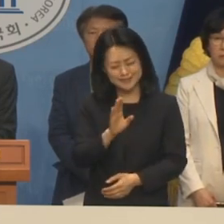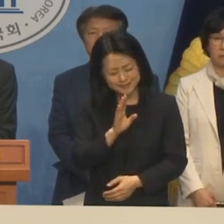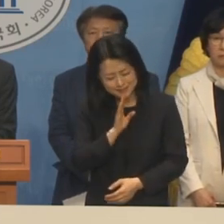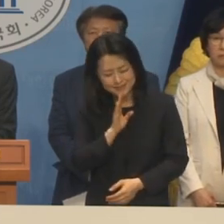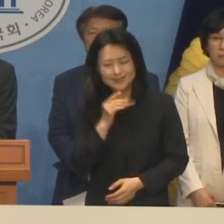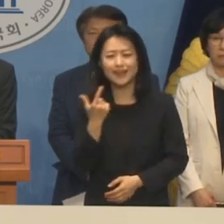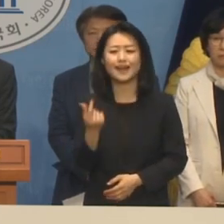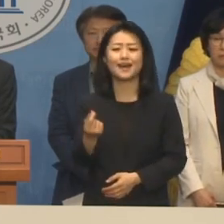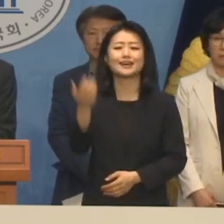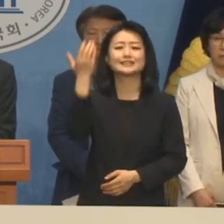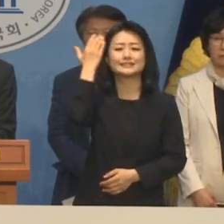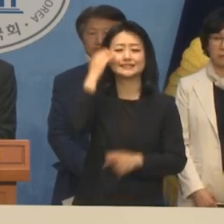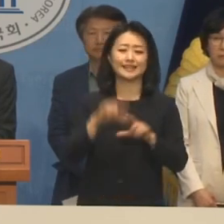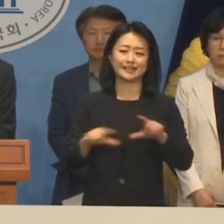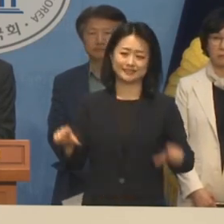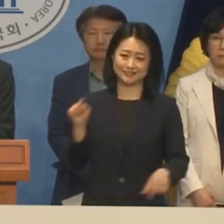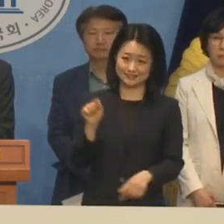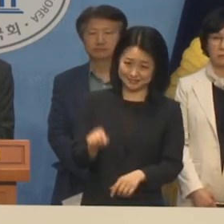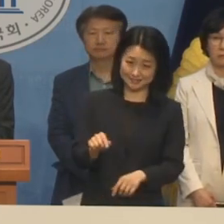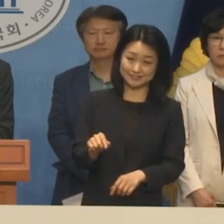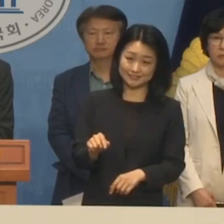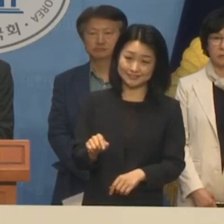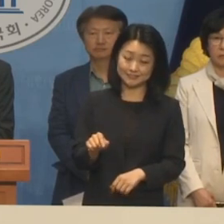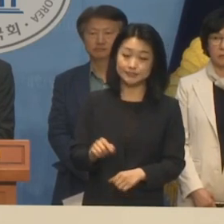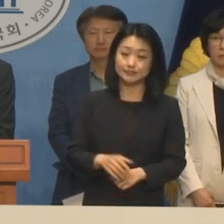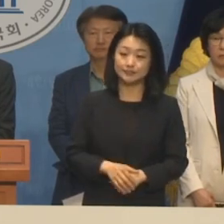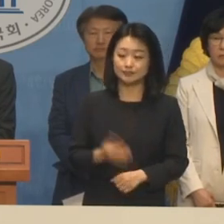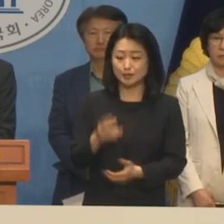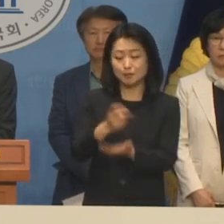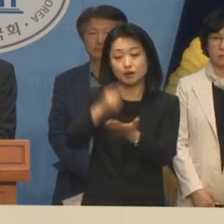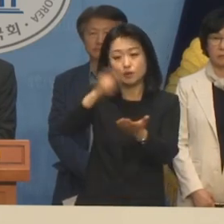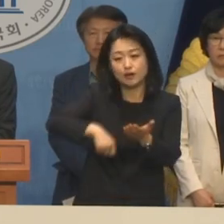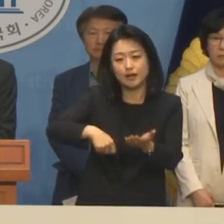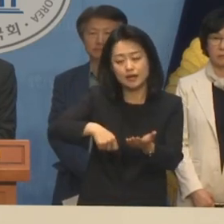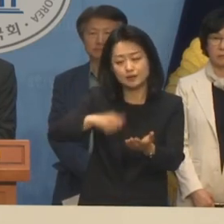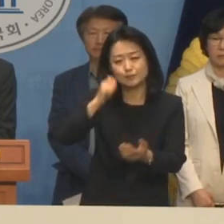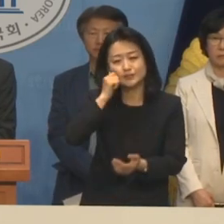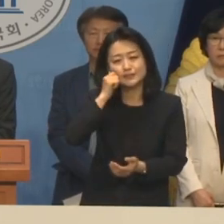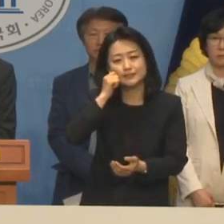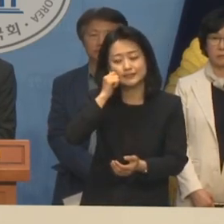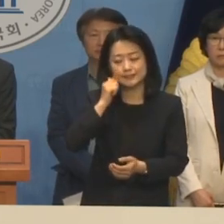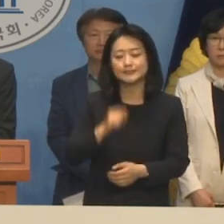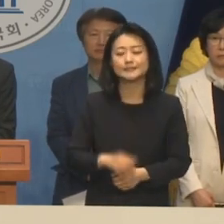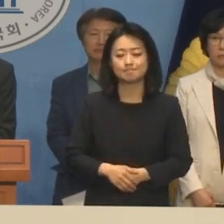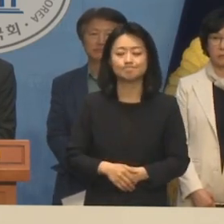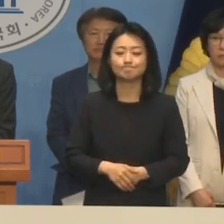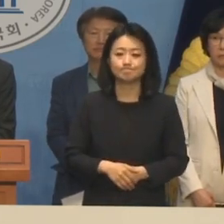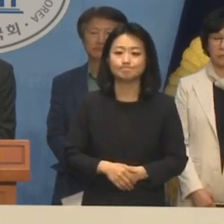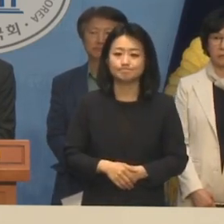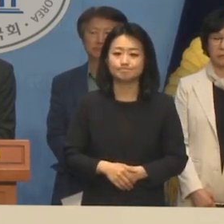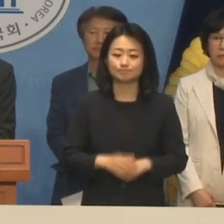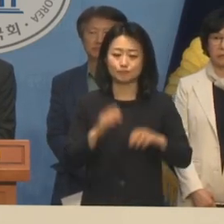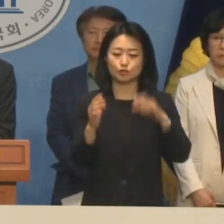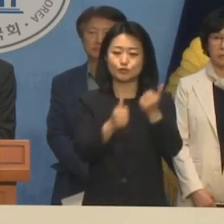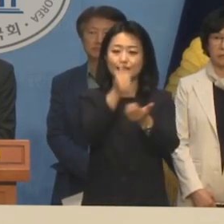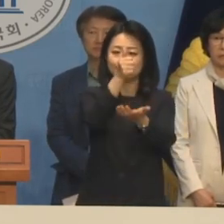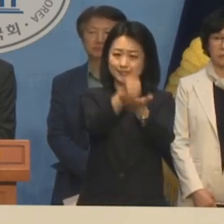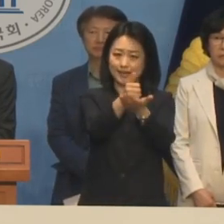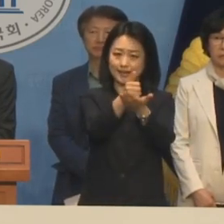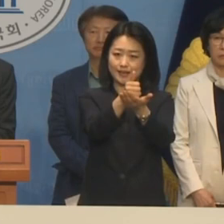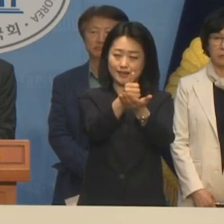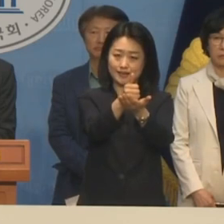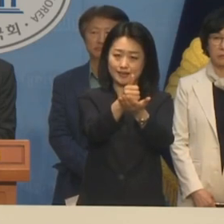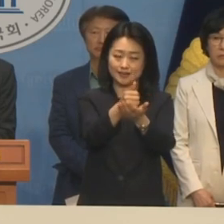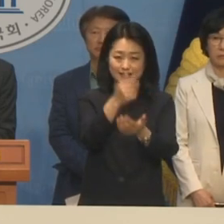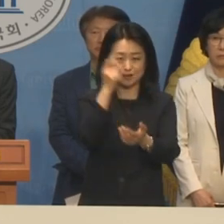당연한 상식에 관한 문제가 아닐까 싶고요. 그럼에도 이 법이 통과되지 않은 것은 이 국회의장의